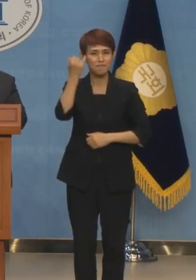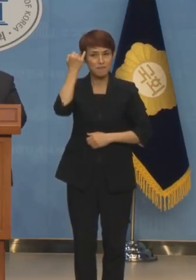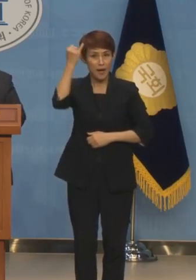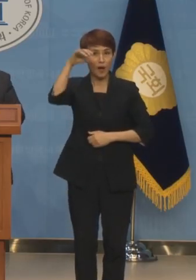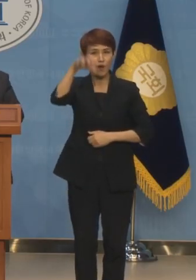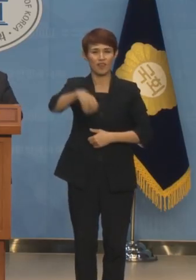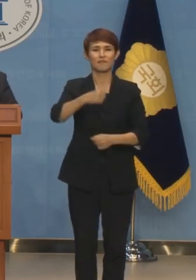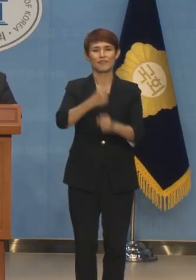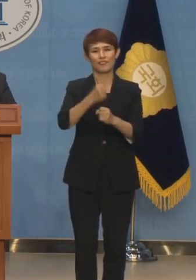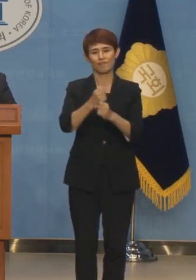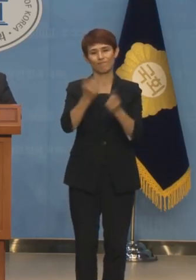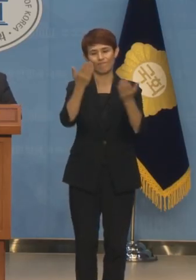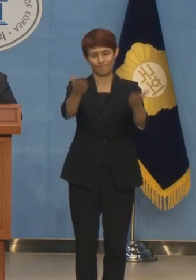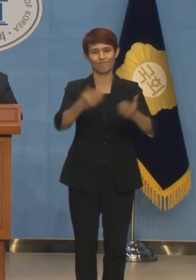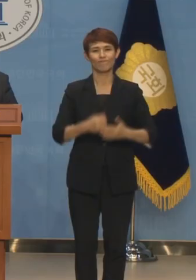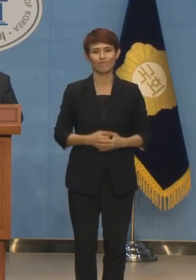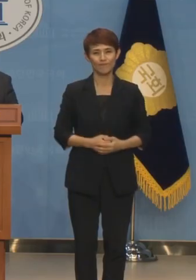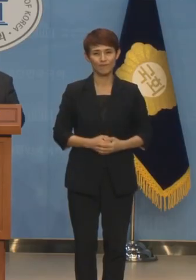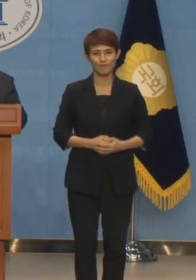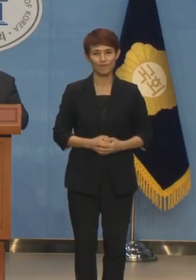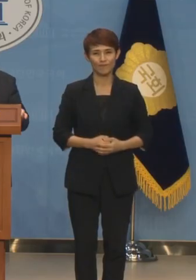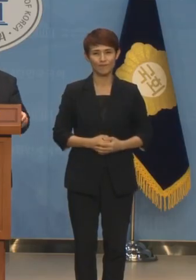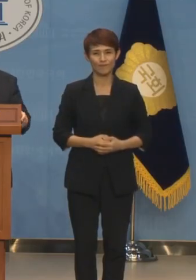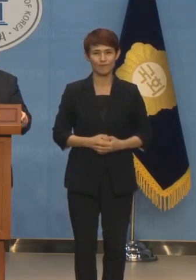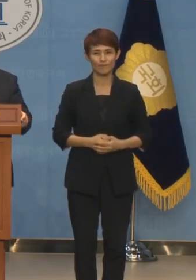싱크탱크가 되도록 하겠습니다.